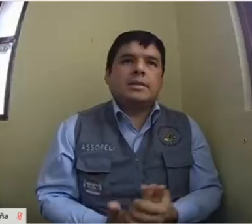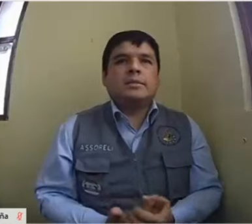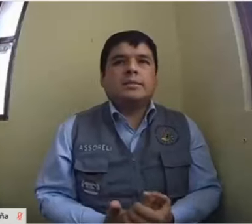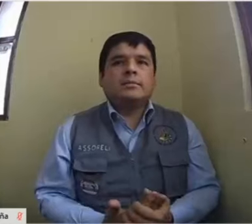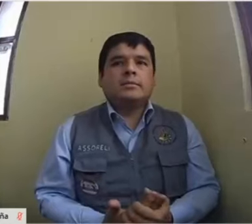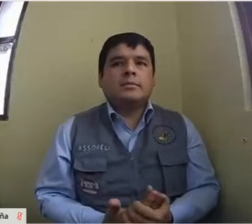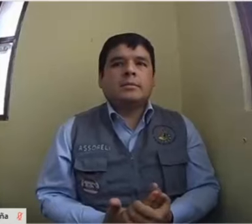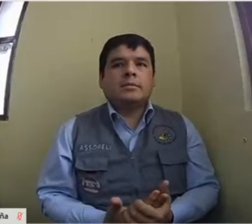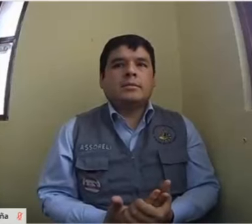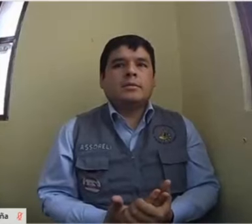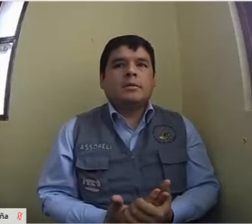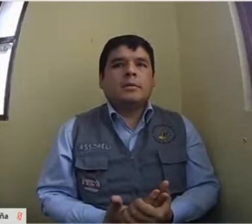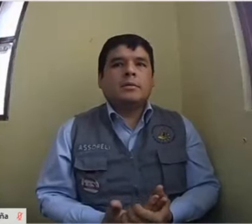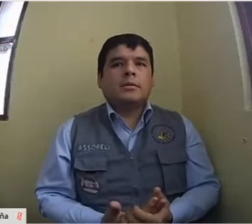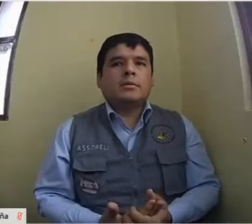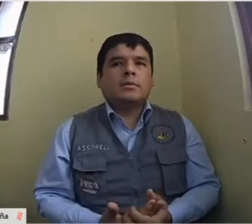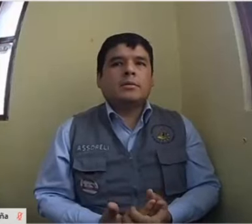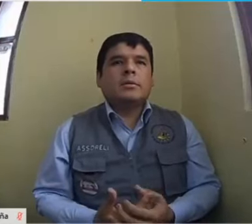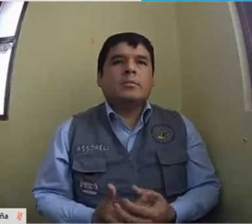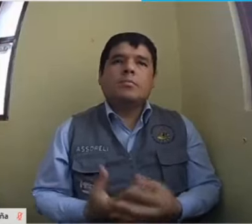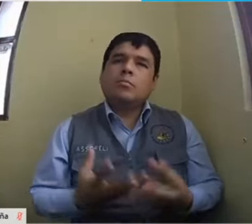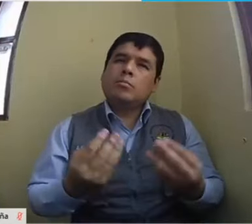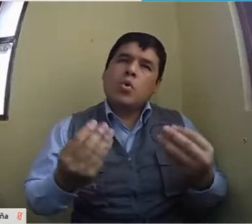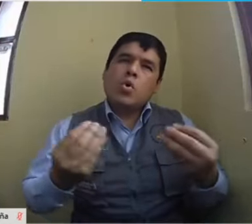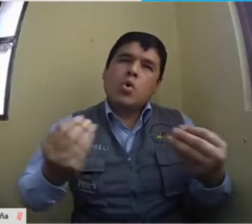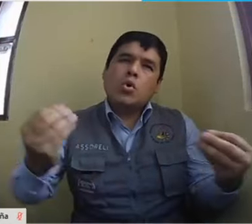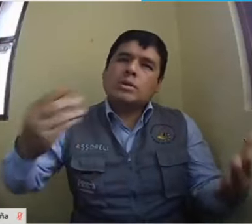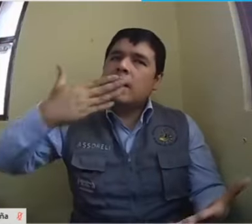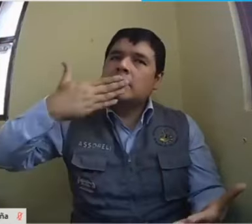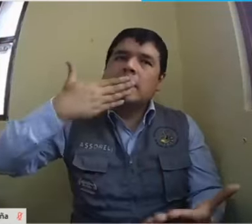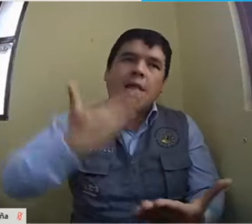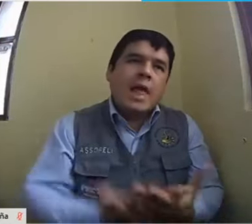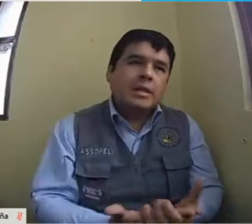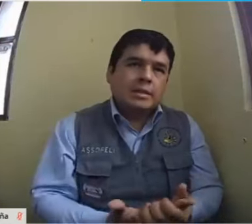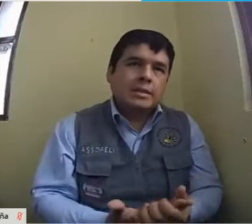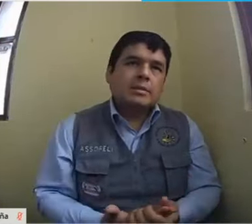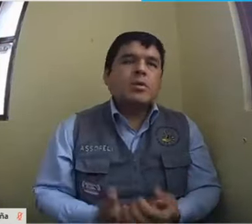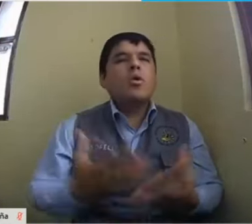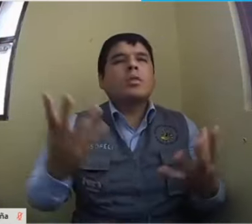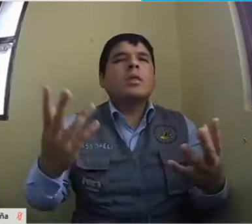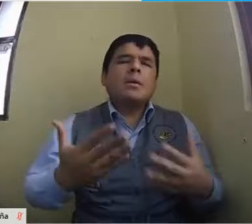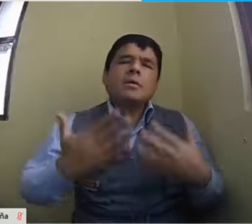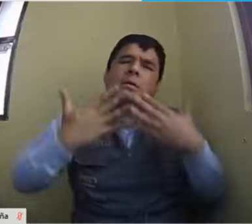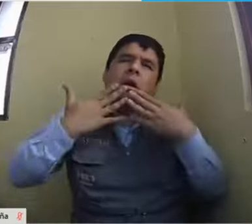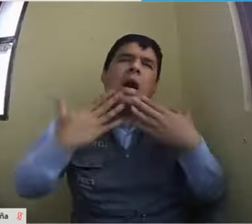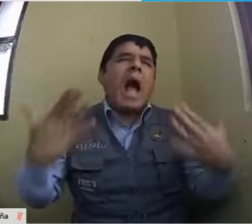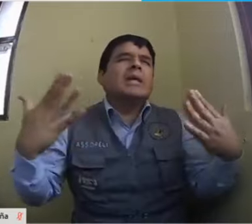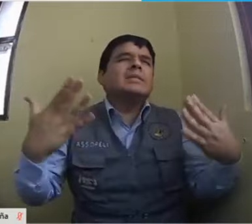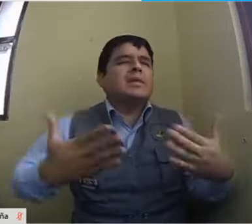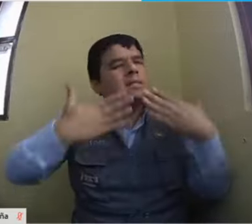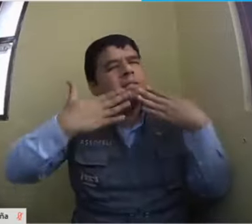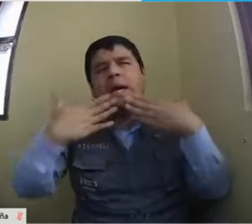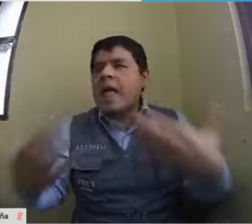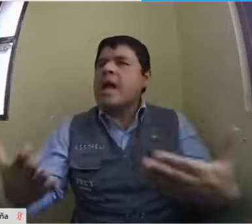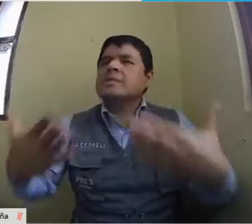seña, y gracias otra vez. Es decir, muchas gracias. Muchas gracias. O